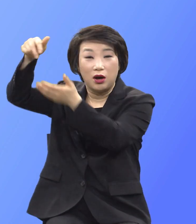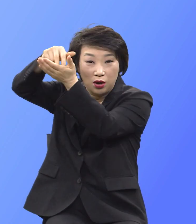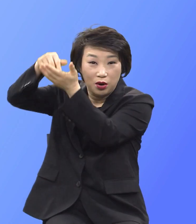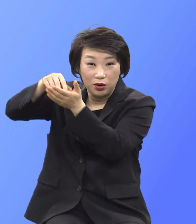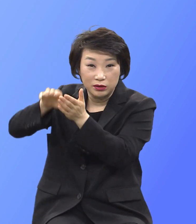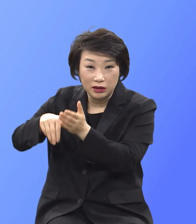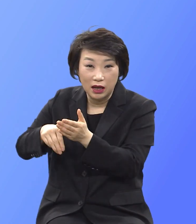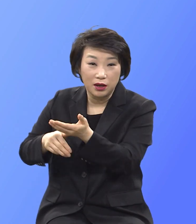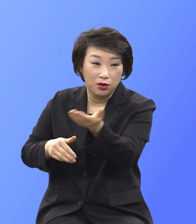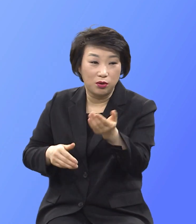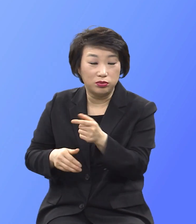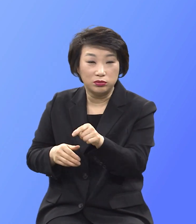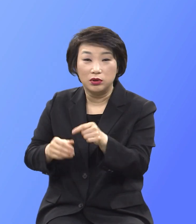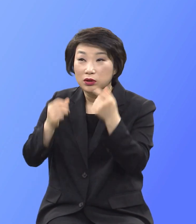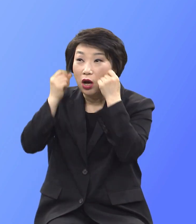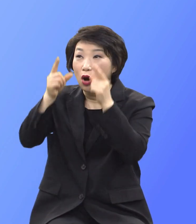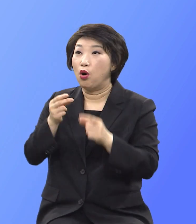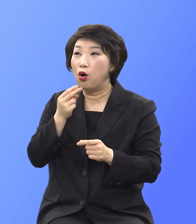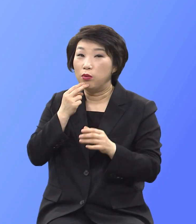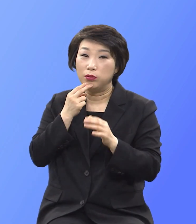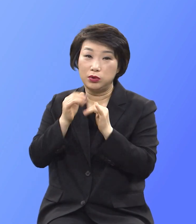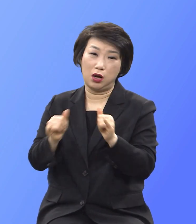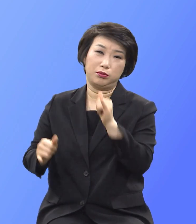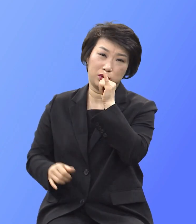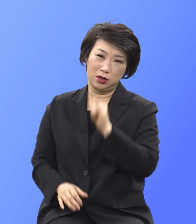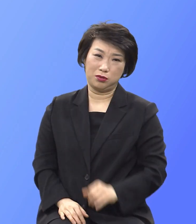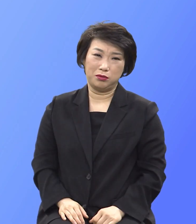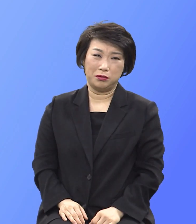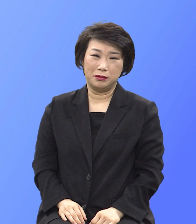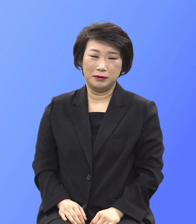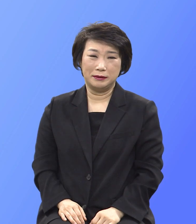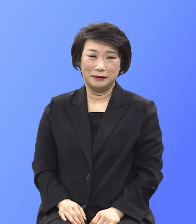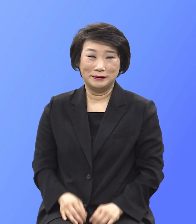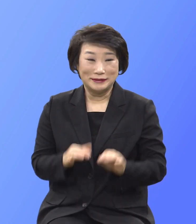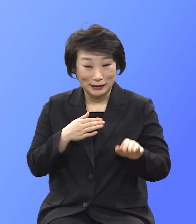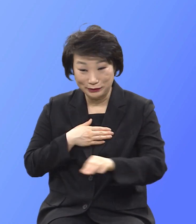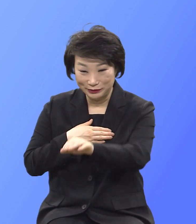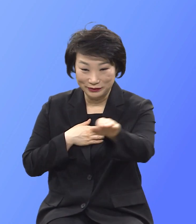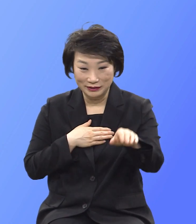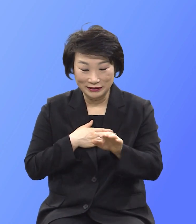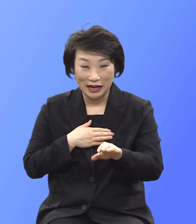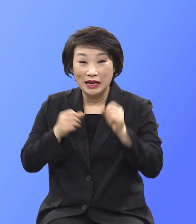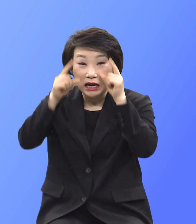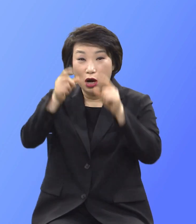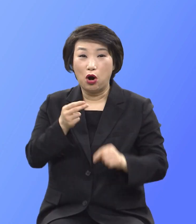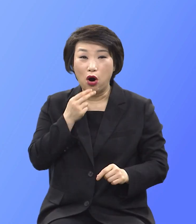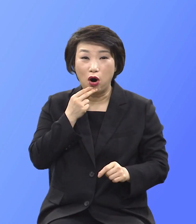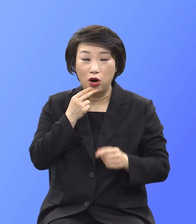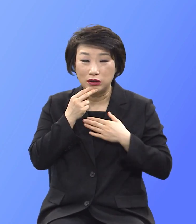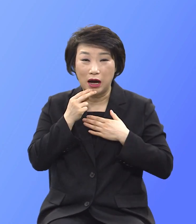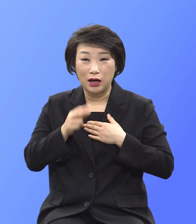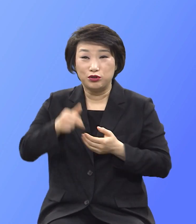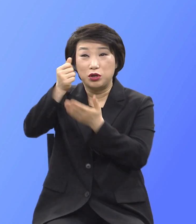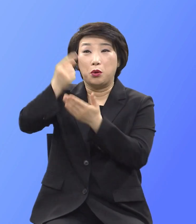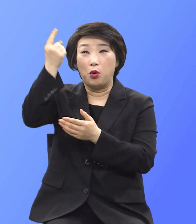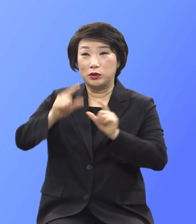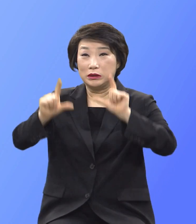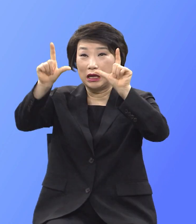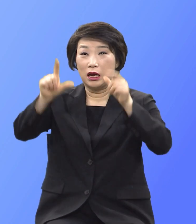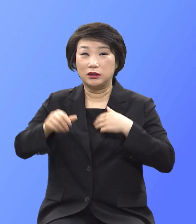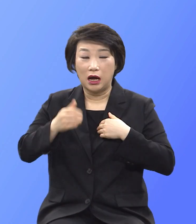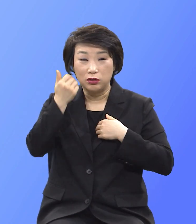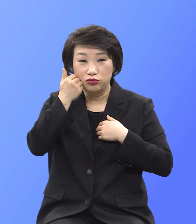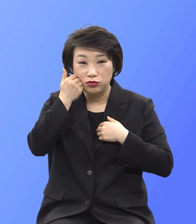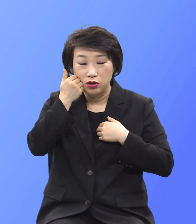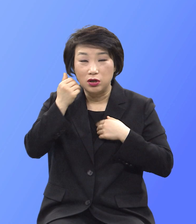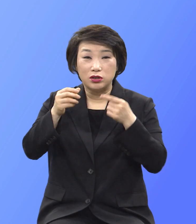강림하실 때도 깨닫지 못한다는 거예요. 여러분 깨닫지 못해서 주님 오시는 날